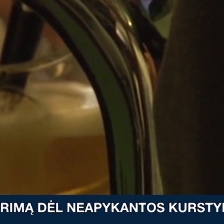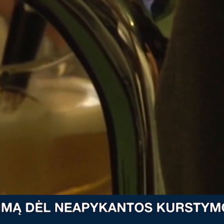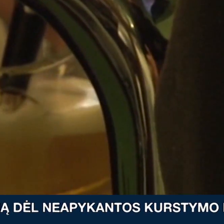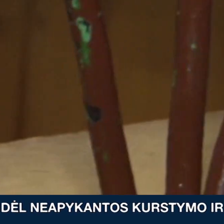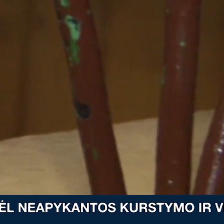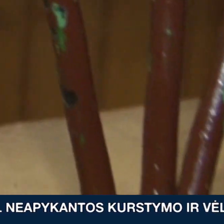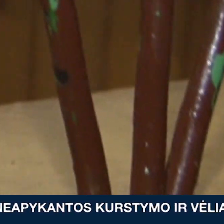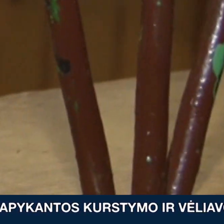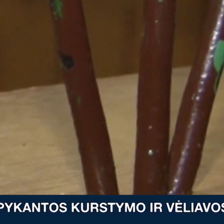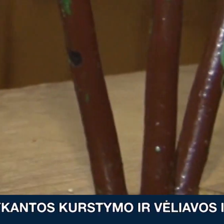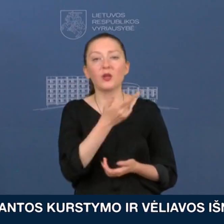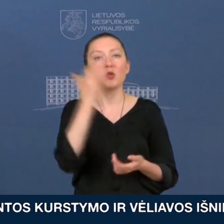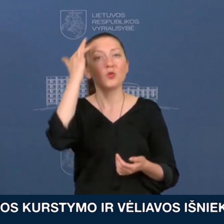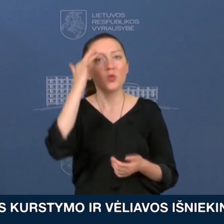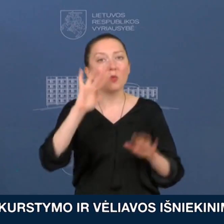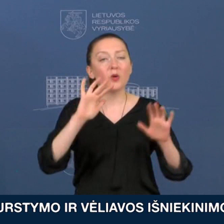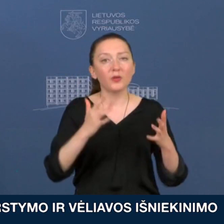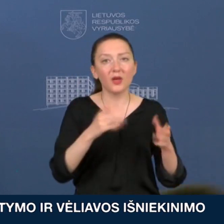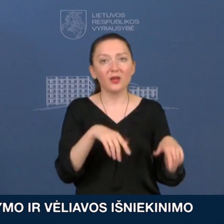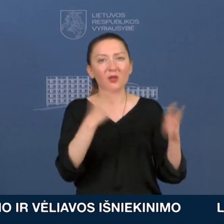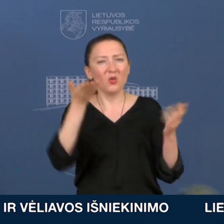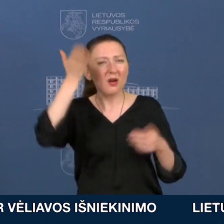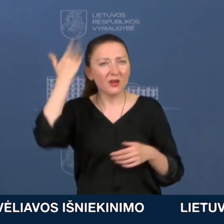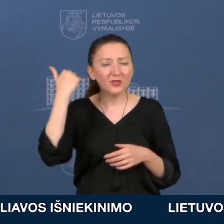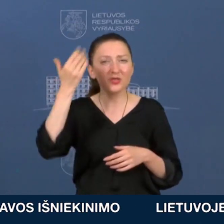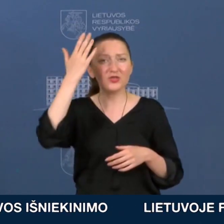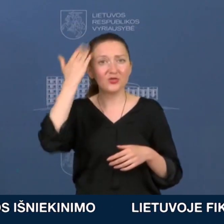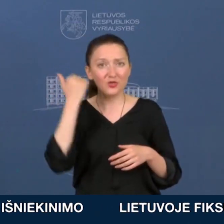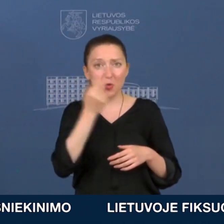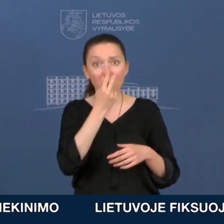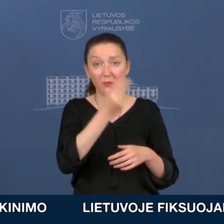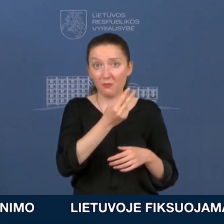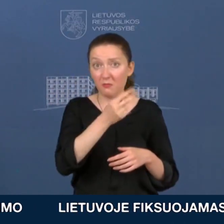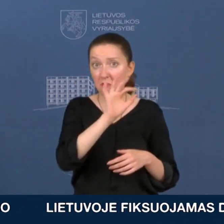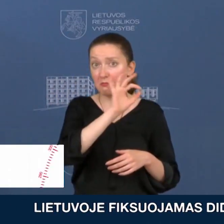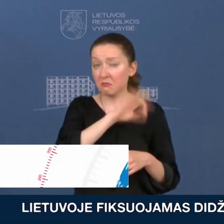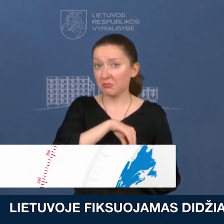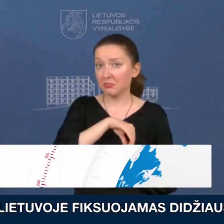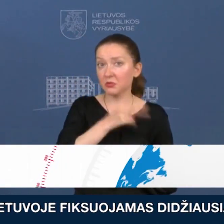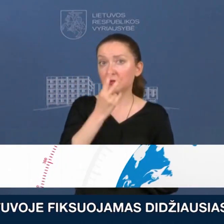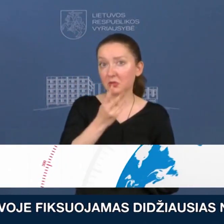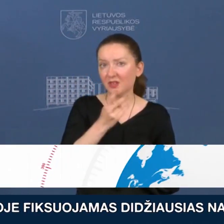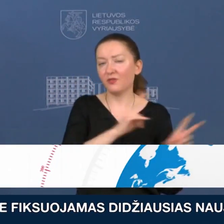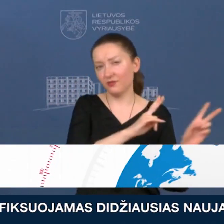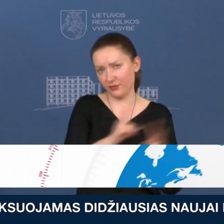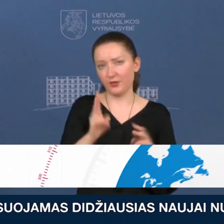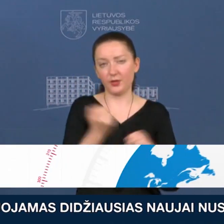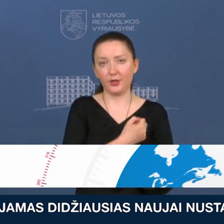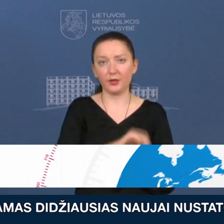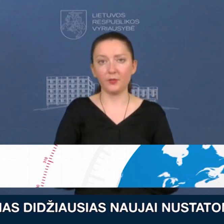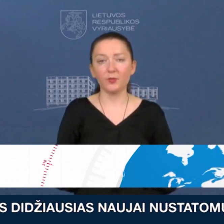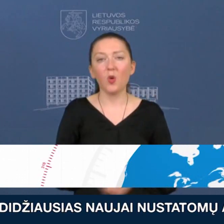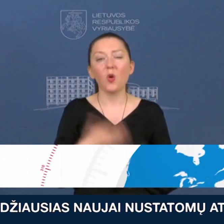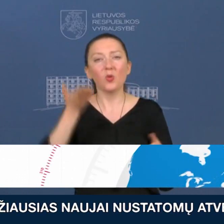ribojimai galėtų būti panaikinti. Tie ribojimai, kurių efektyvumą matom, jie turėtų ir galioti, o